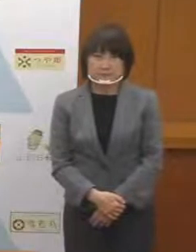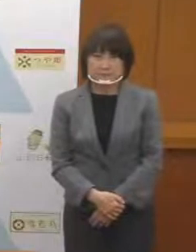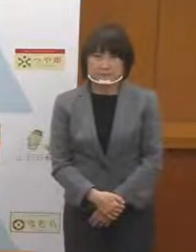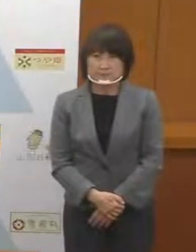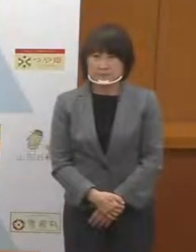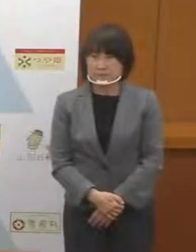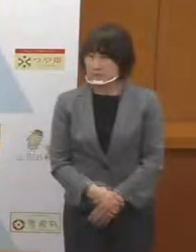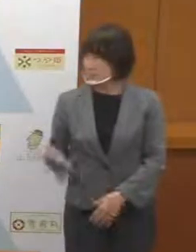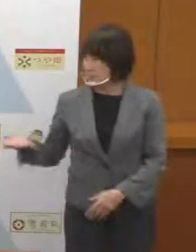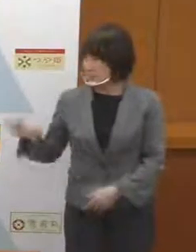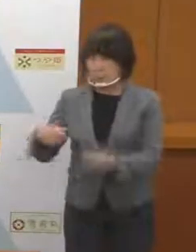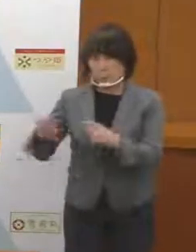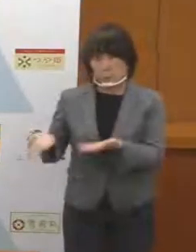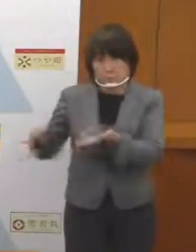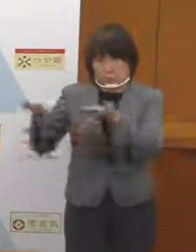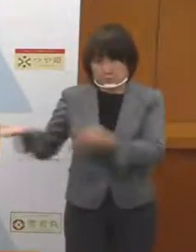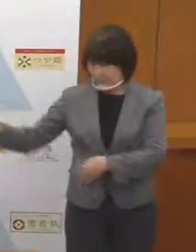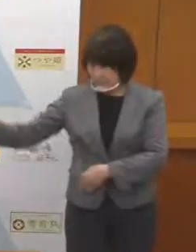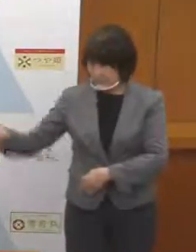干支をもっと上